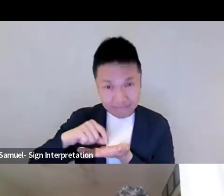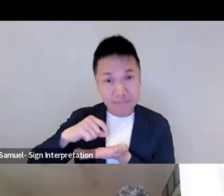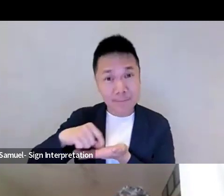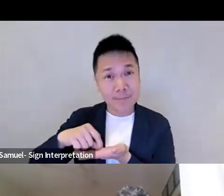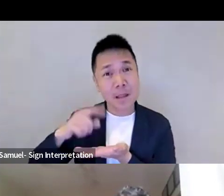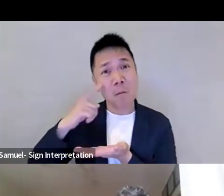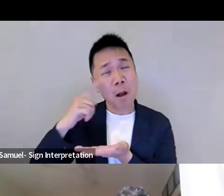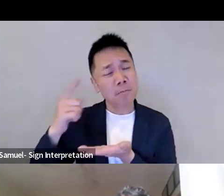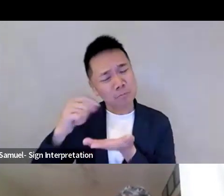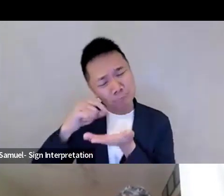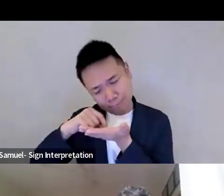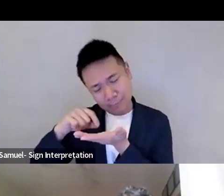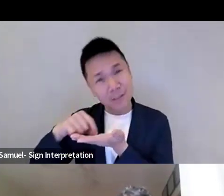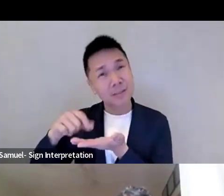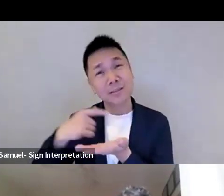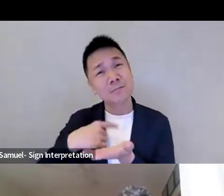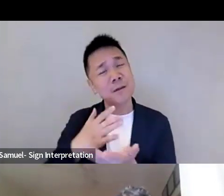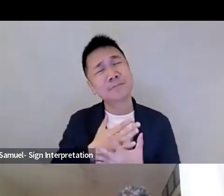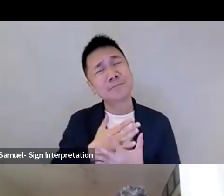我想开始，